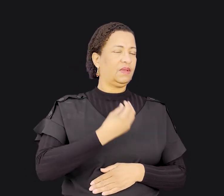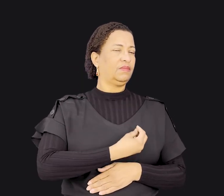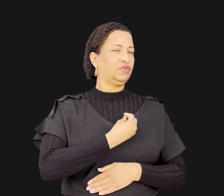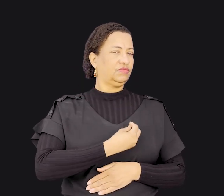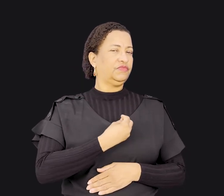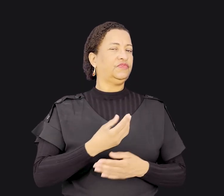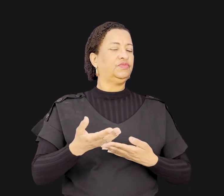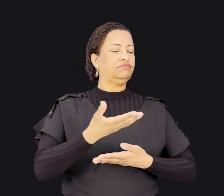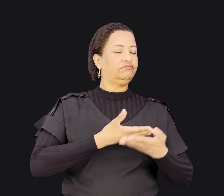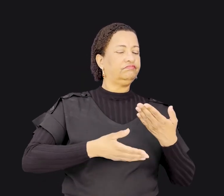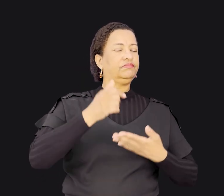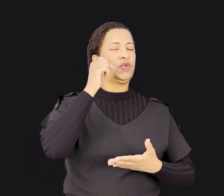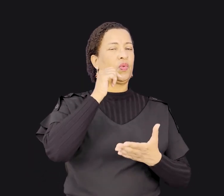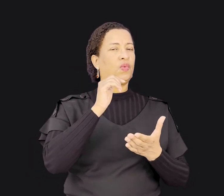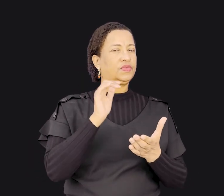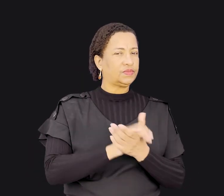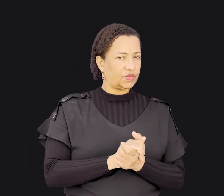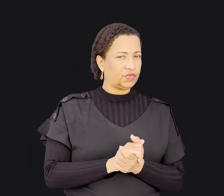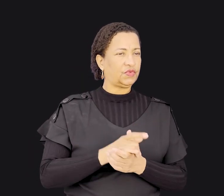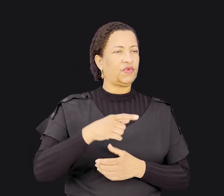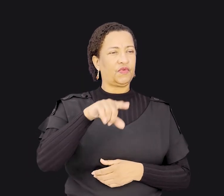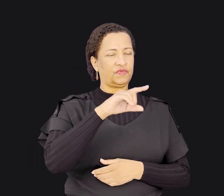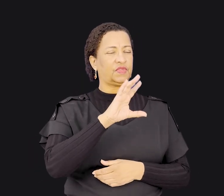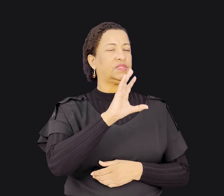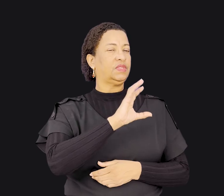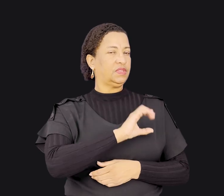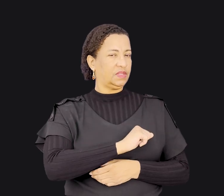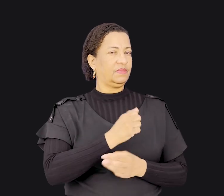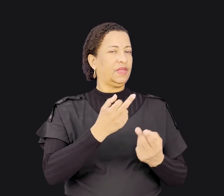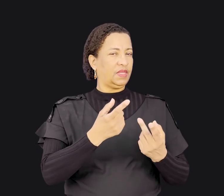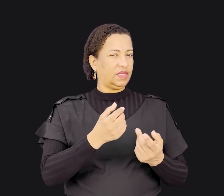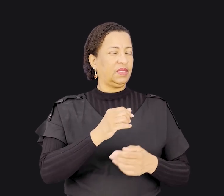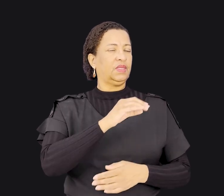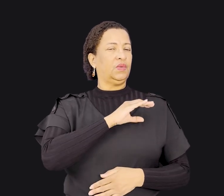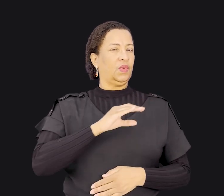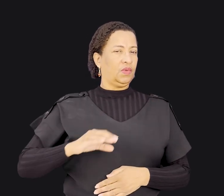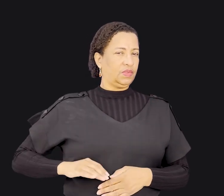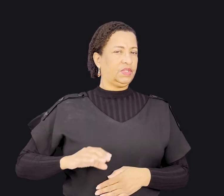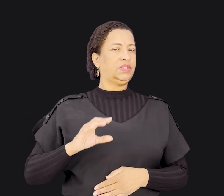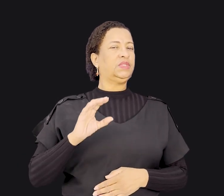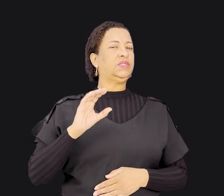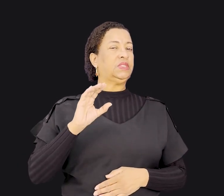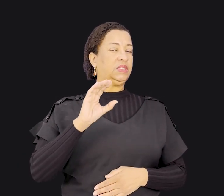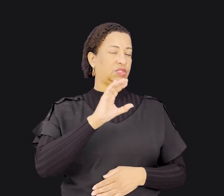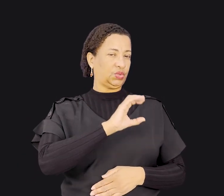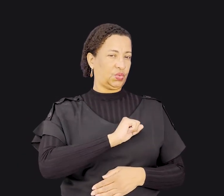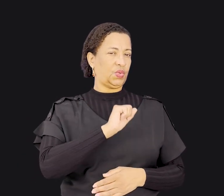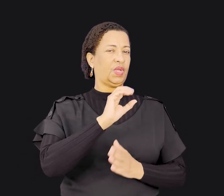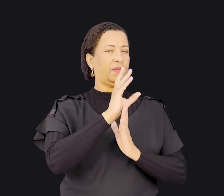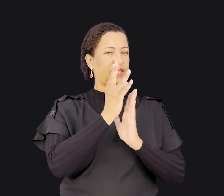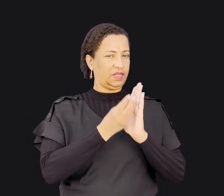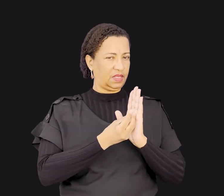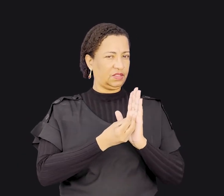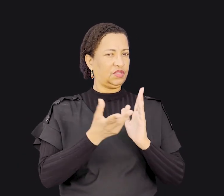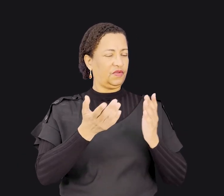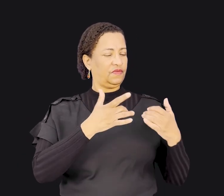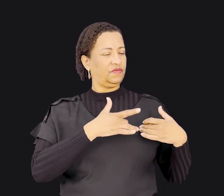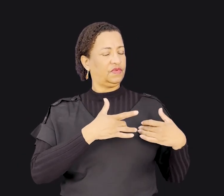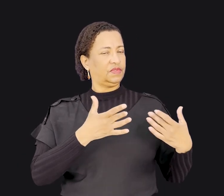convívio com suas esposas? Vocês as amam como Cristo ama a sua igreja? Vocês se entregam por elas como Cristo se